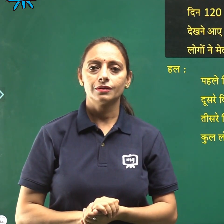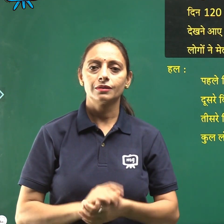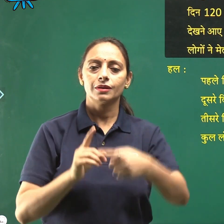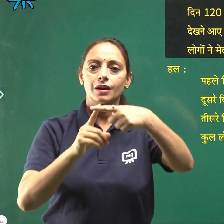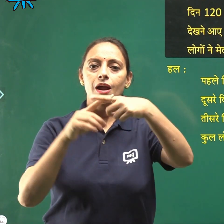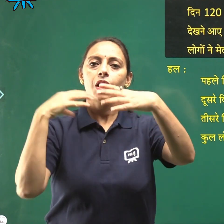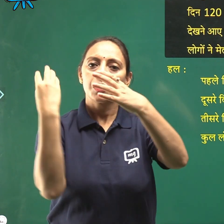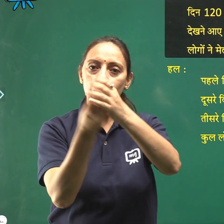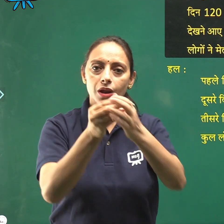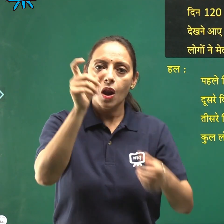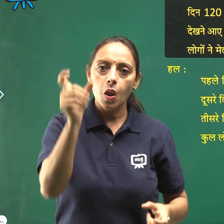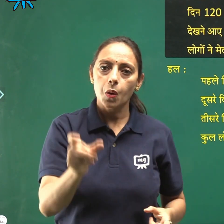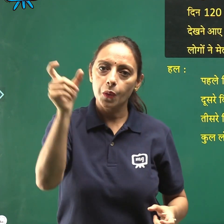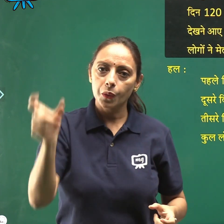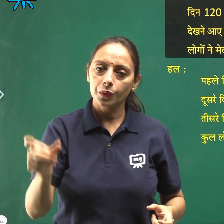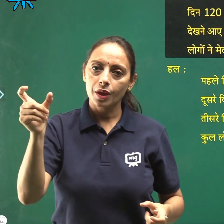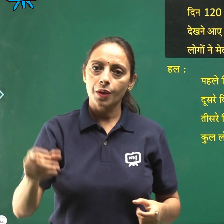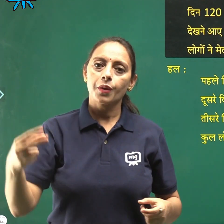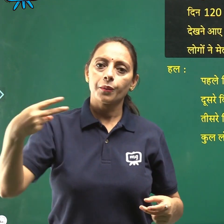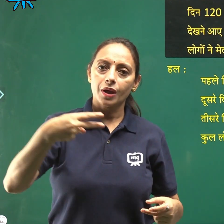कुल लोग बराबर